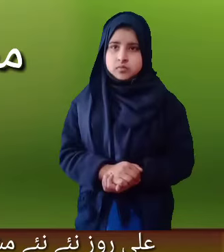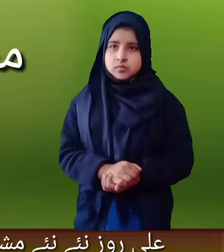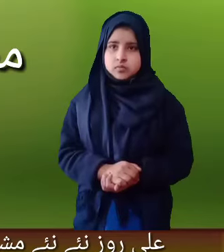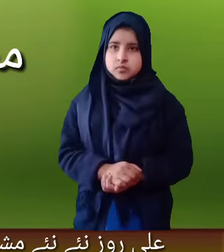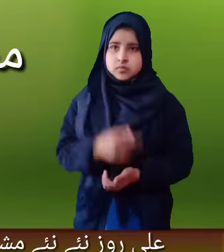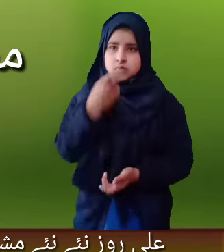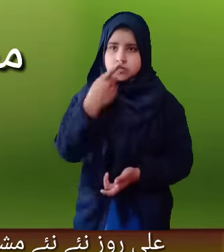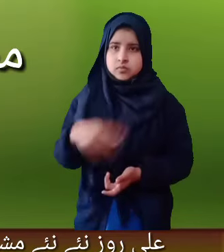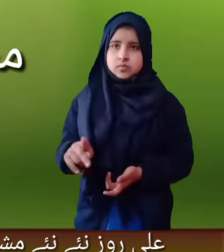अली